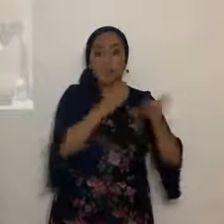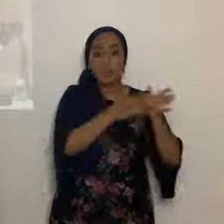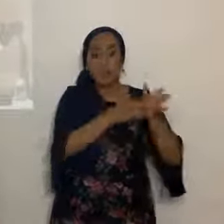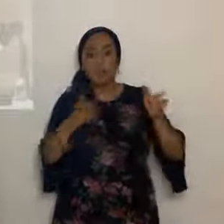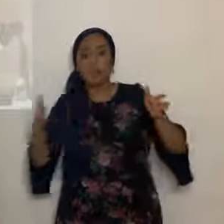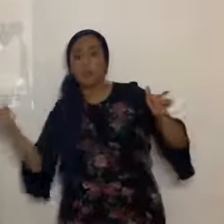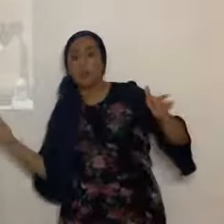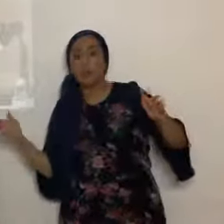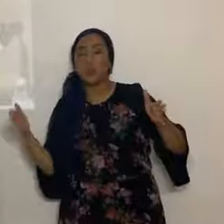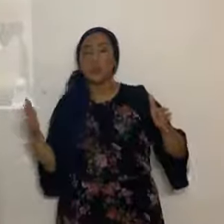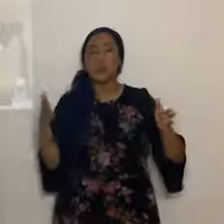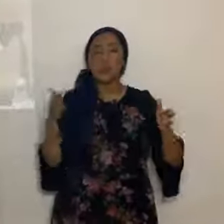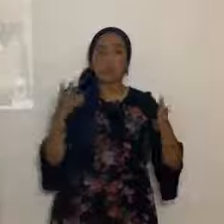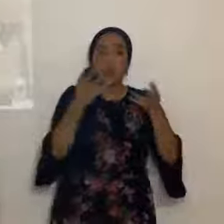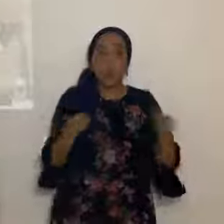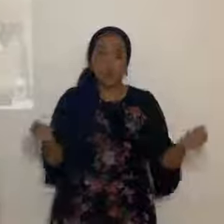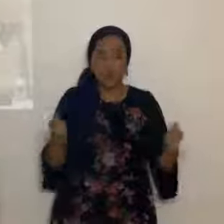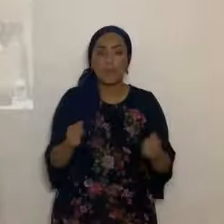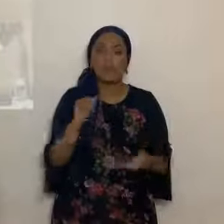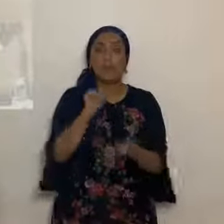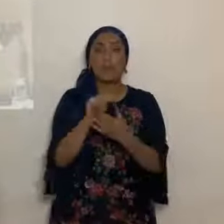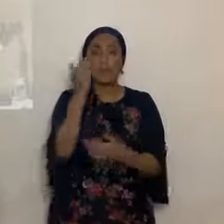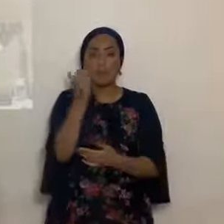las calorías. Por lo tanto,